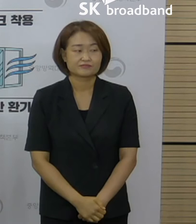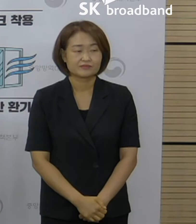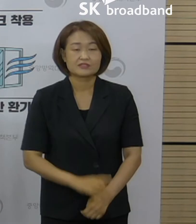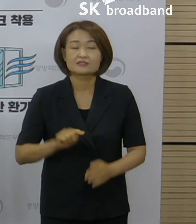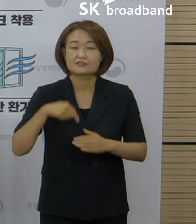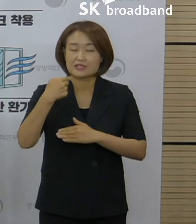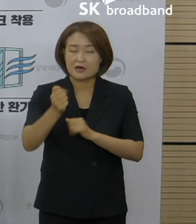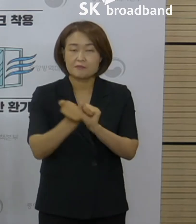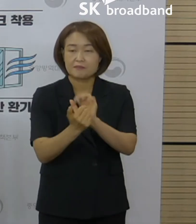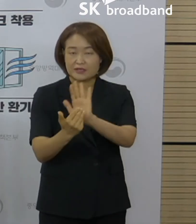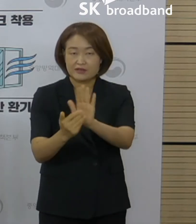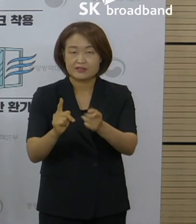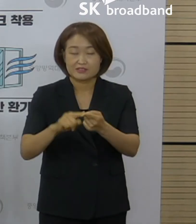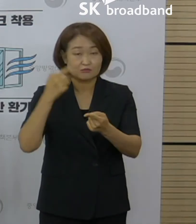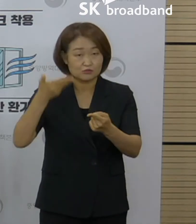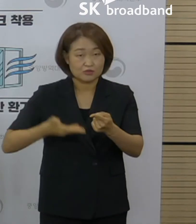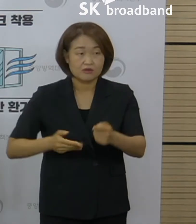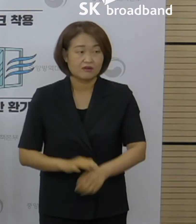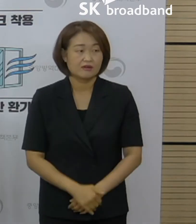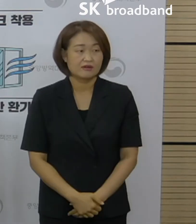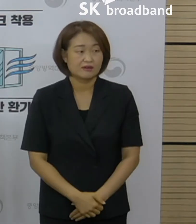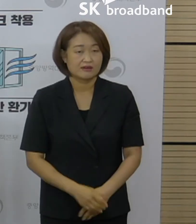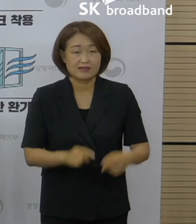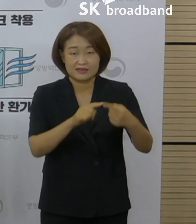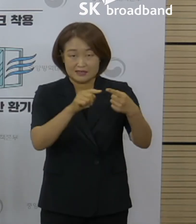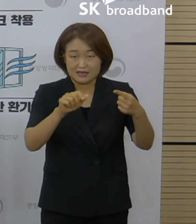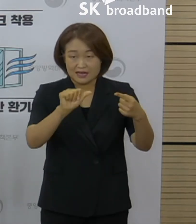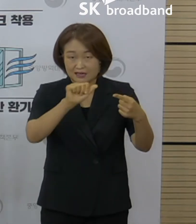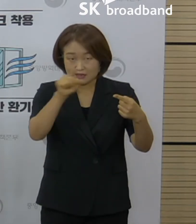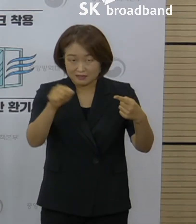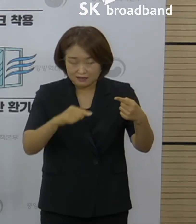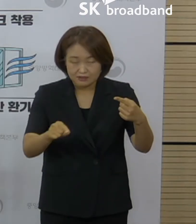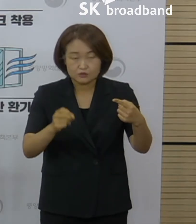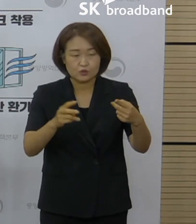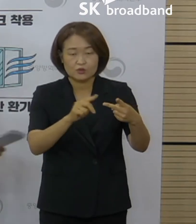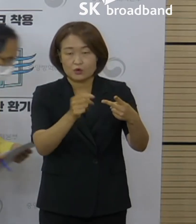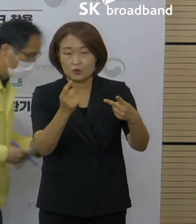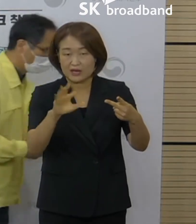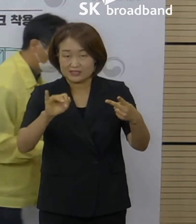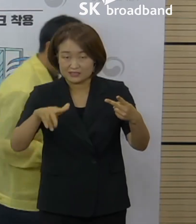관련된 질문 드리겠습니다. 교차 접종 관련된 질문 현장 질문에 대해서